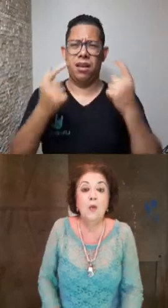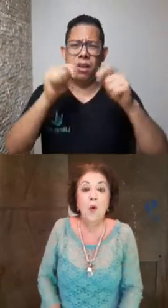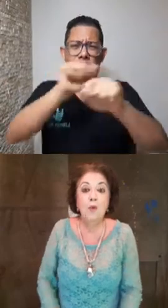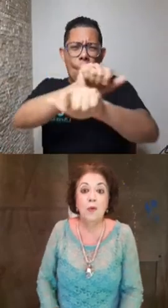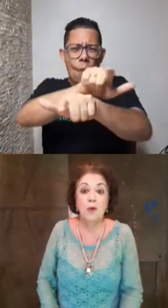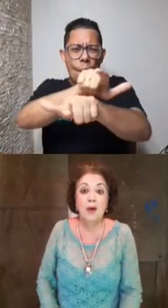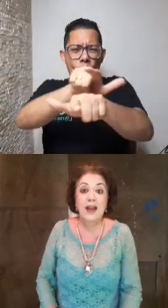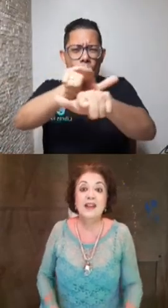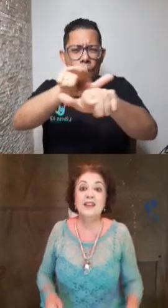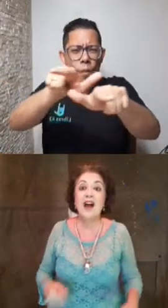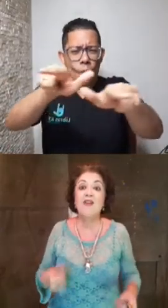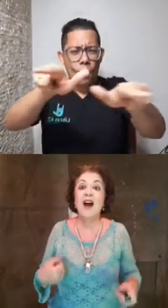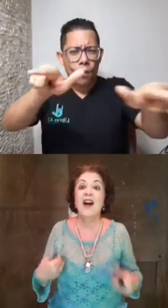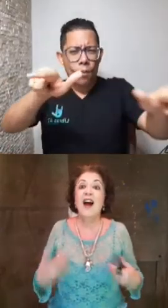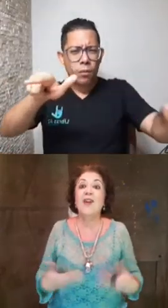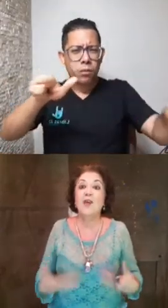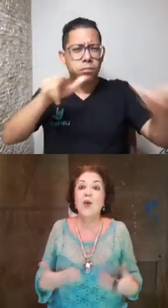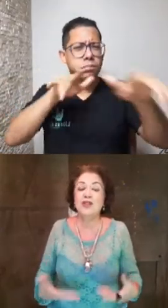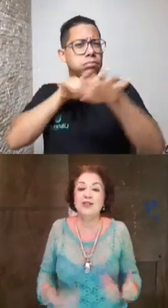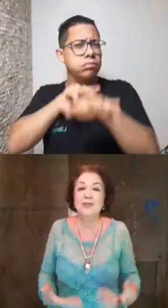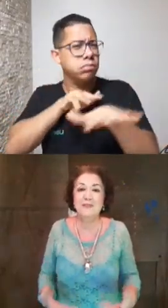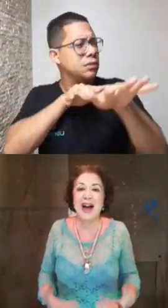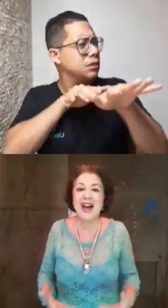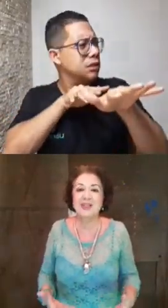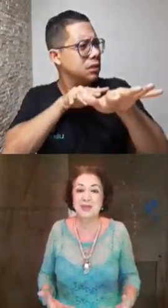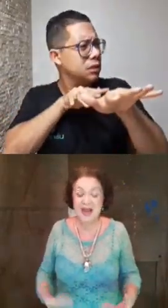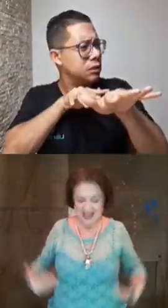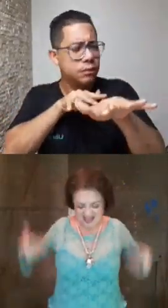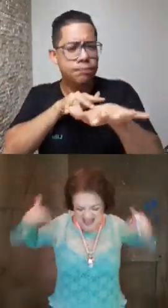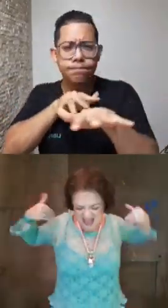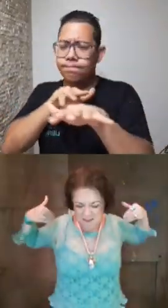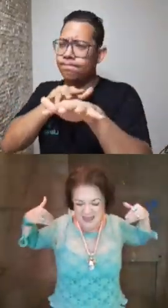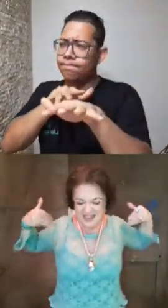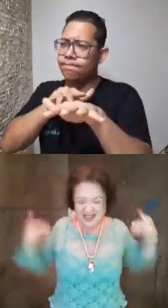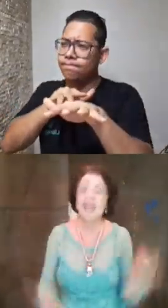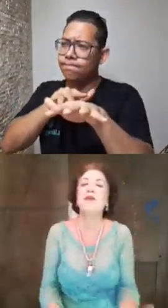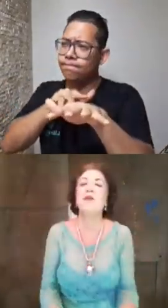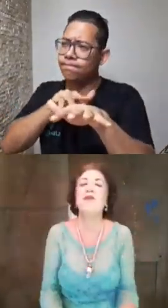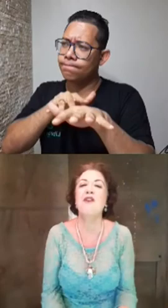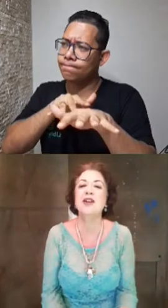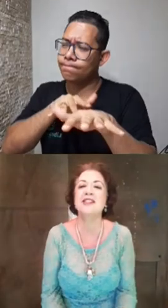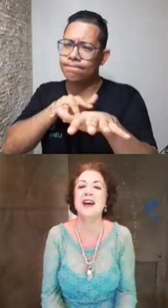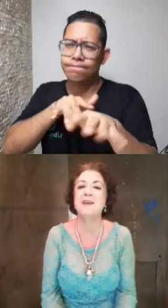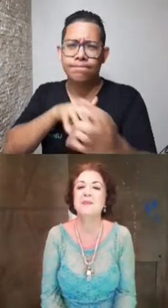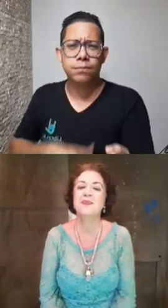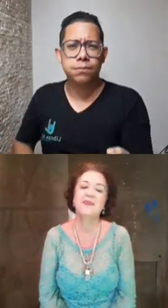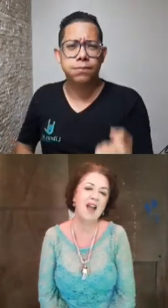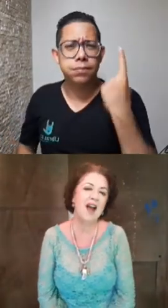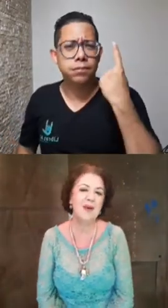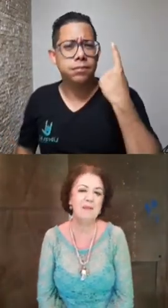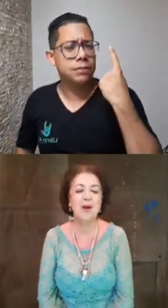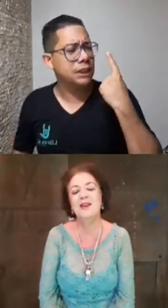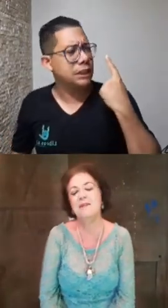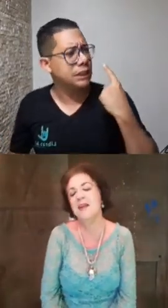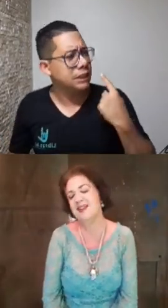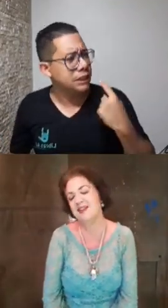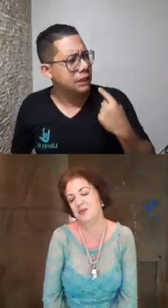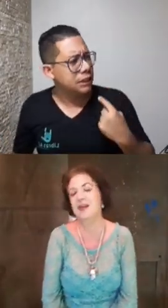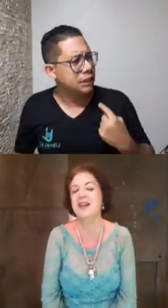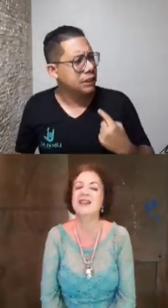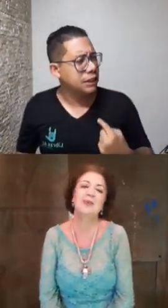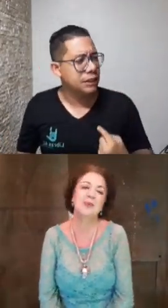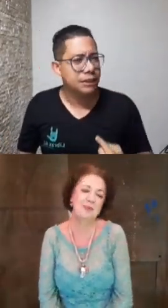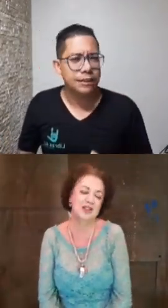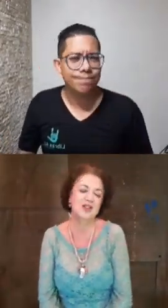E como ele estava acostumado sempre a seguir com força, água mole em pedra